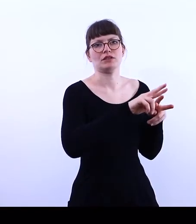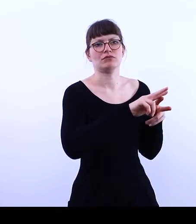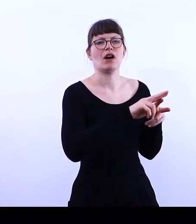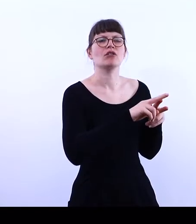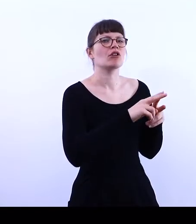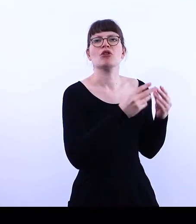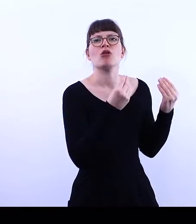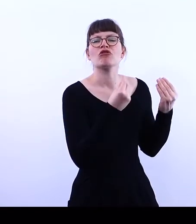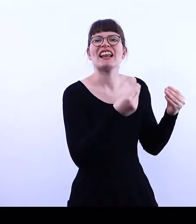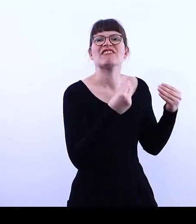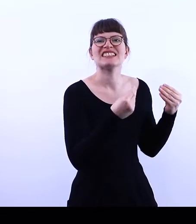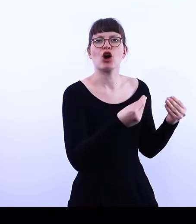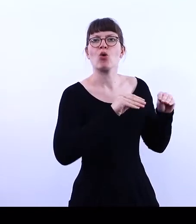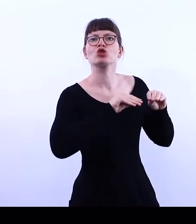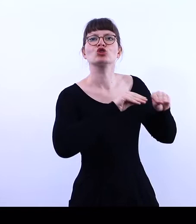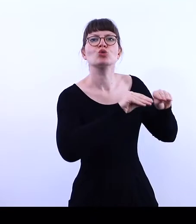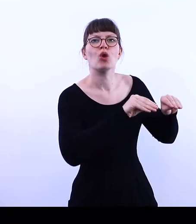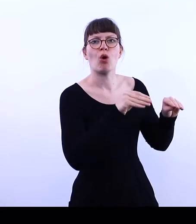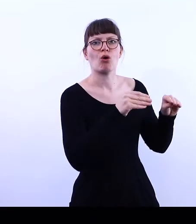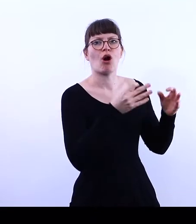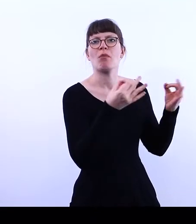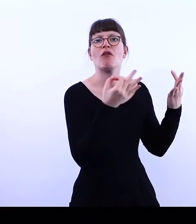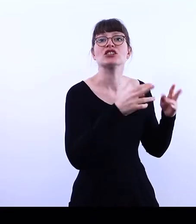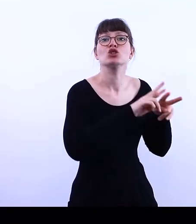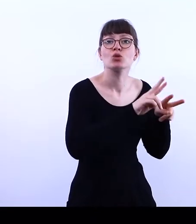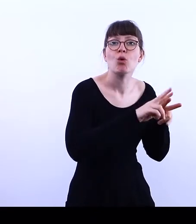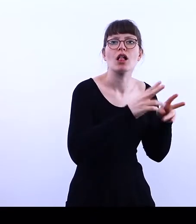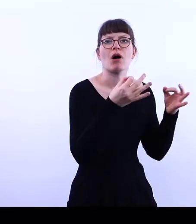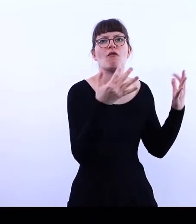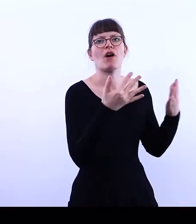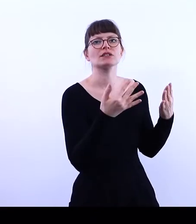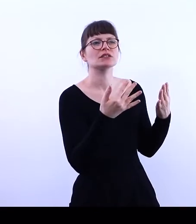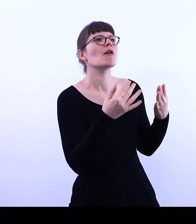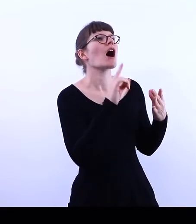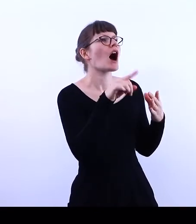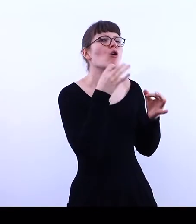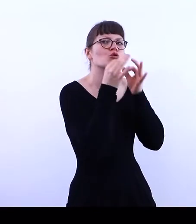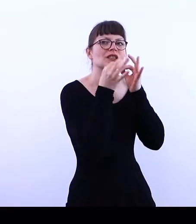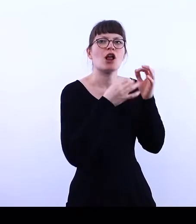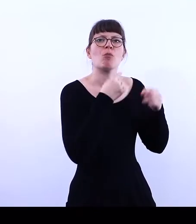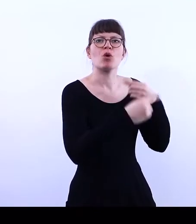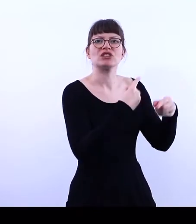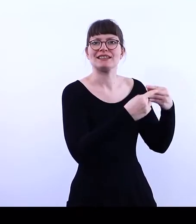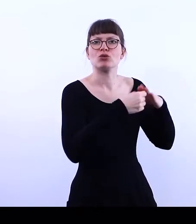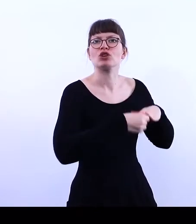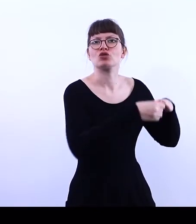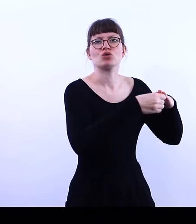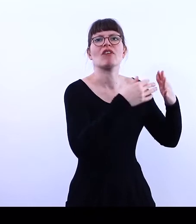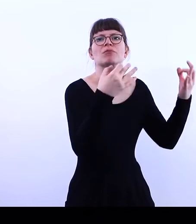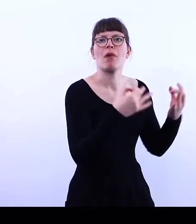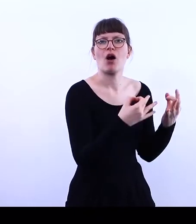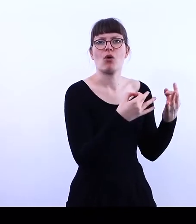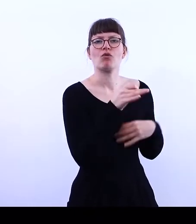Qualifizierung, an Schulung, nicht nur an Tools, sondern eben spezifisch an auch prozesshafter Unterstützung, um da